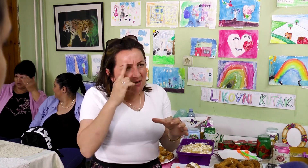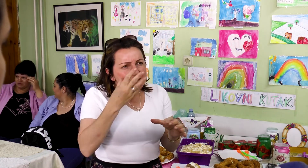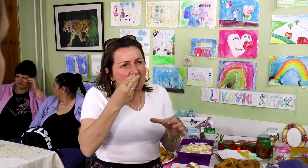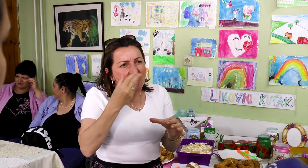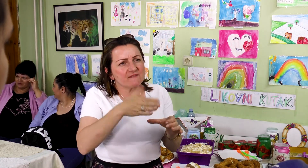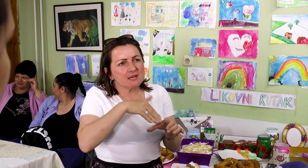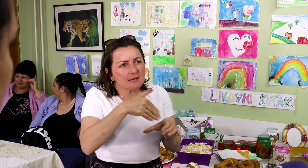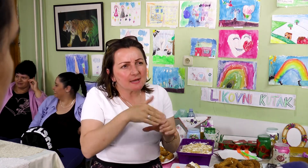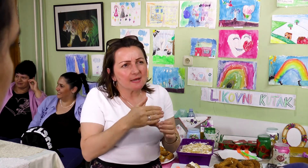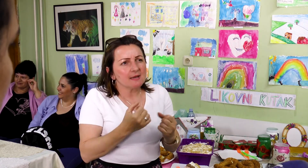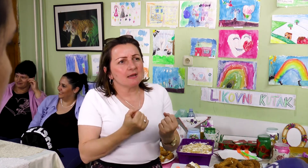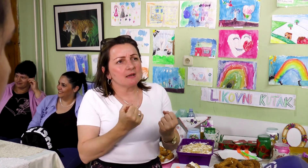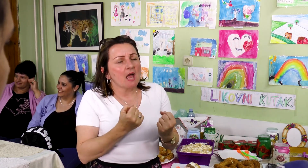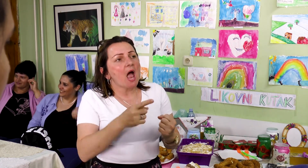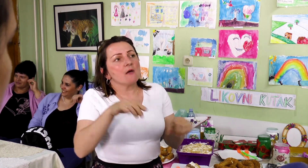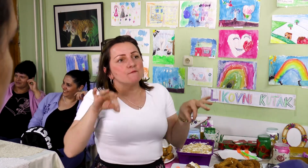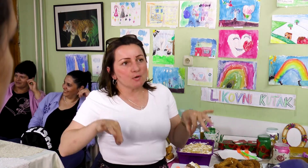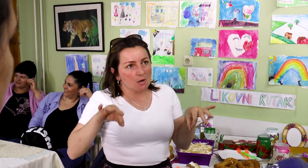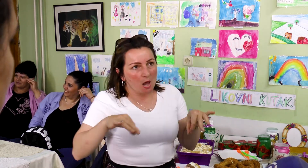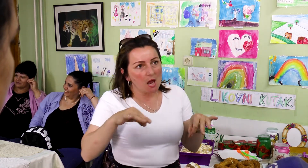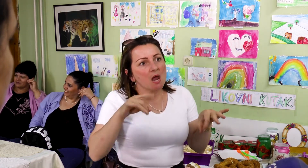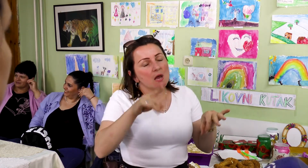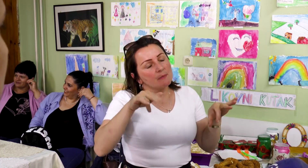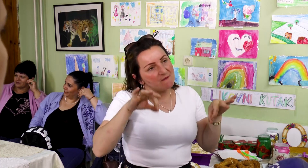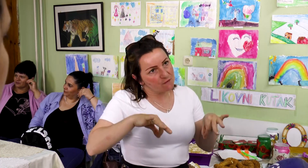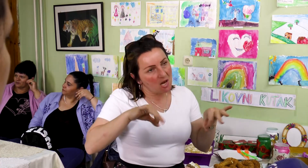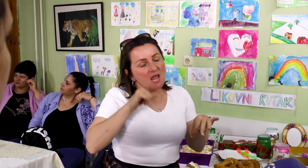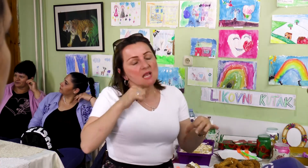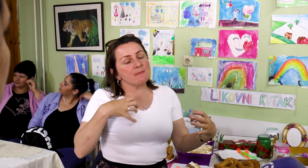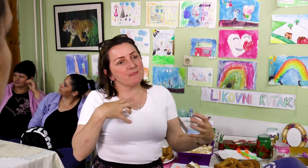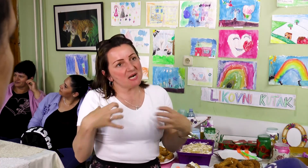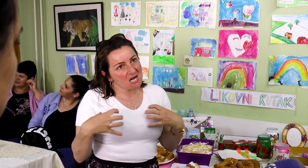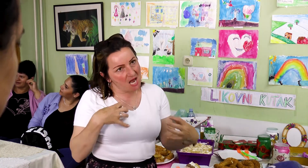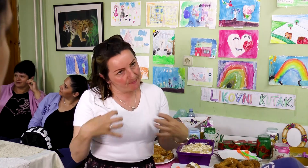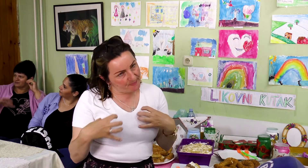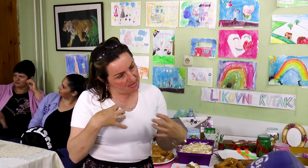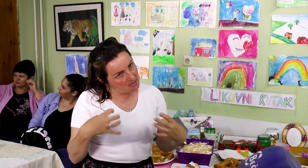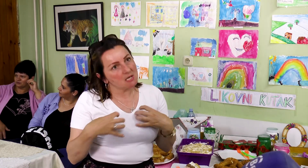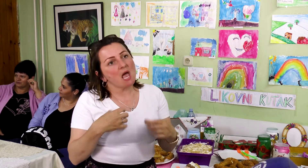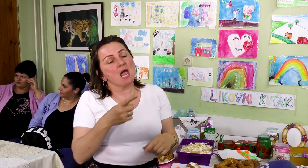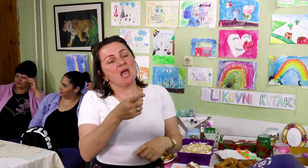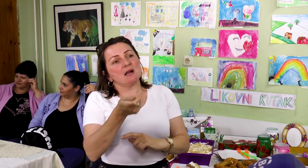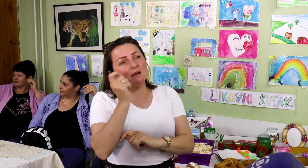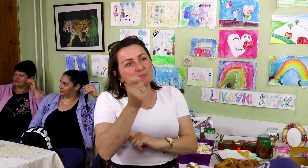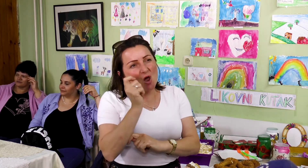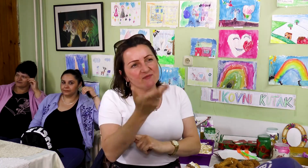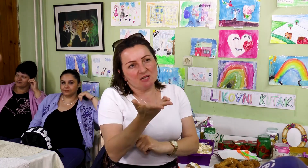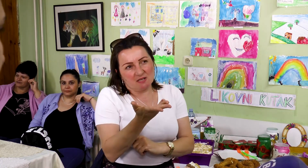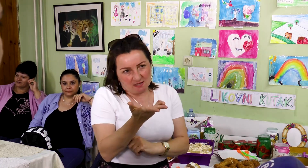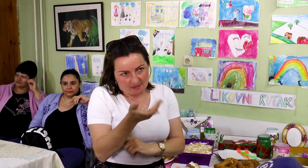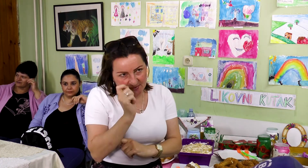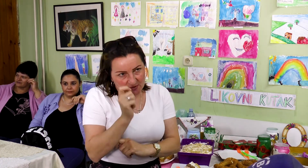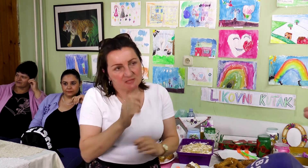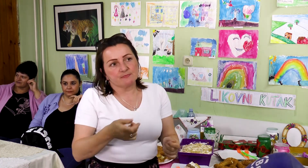Imaju, da, aktivnosti od druge. Da, imaju folklor, imaju